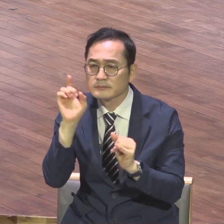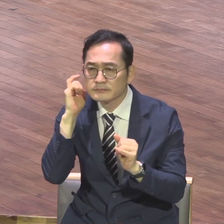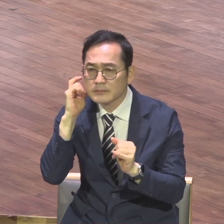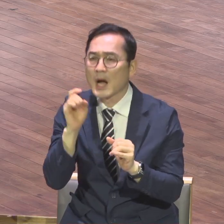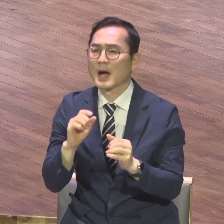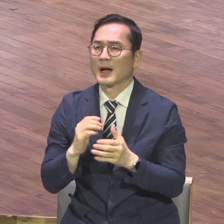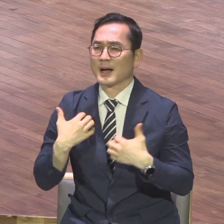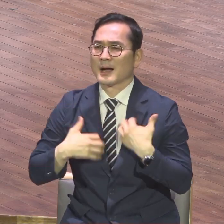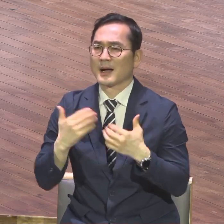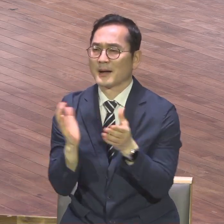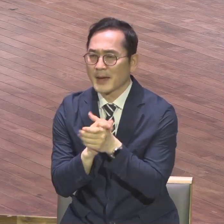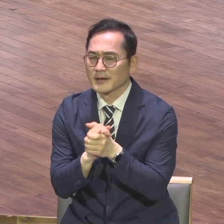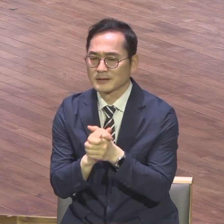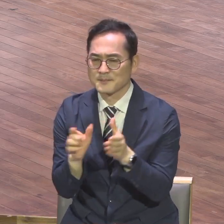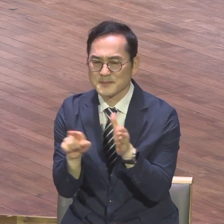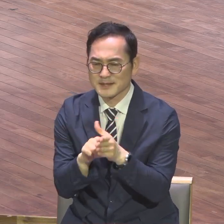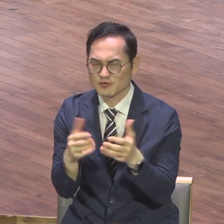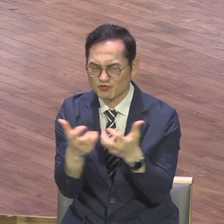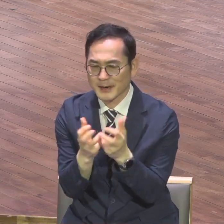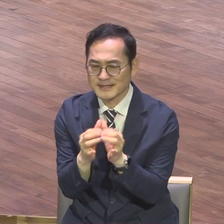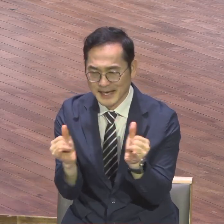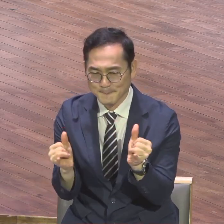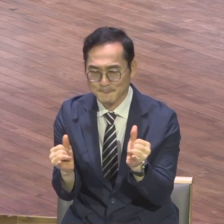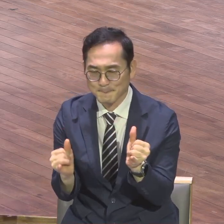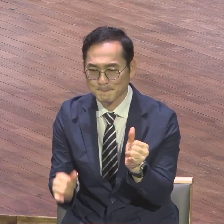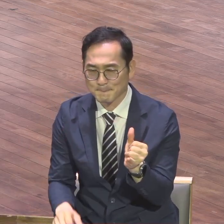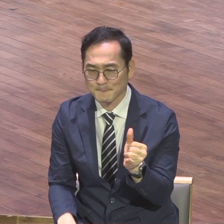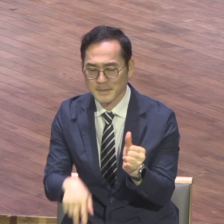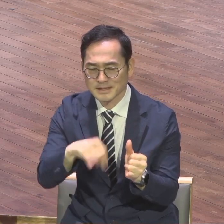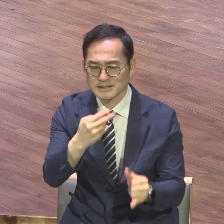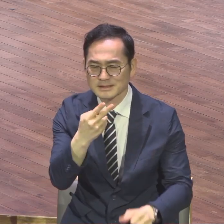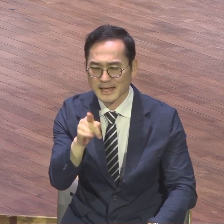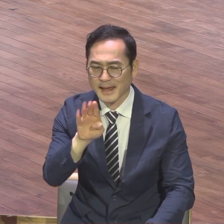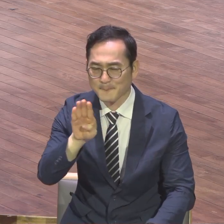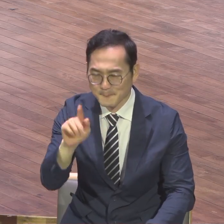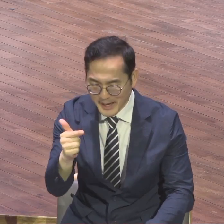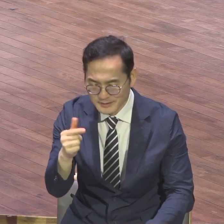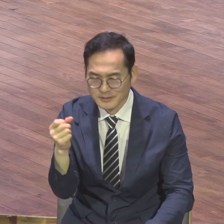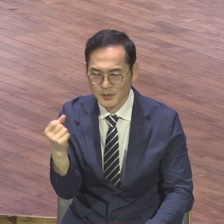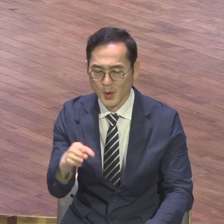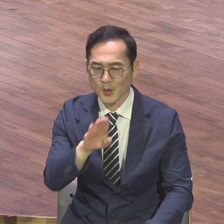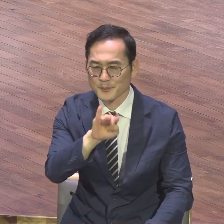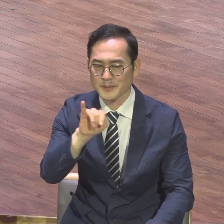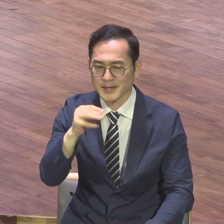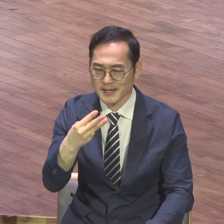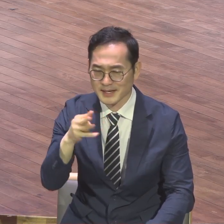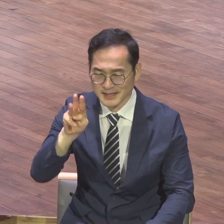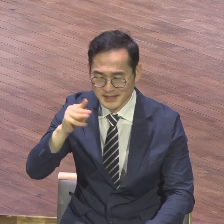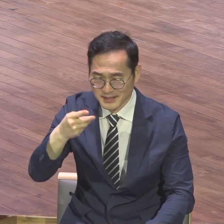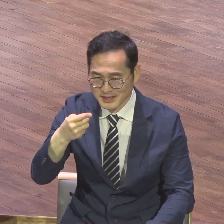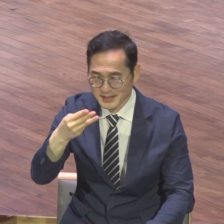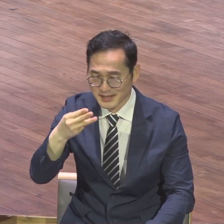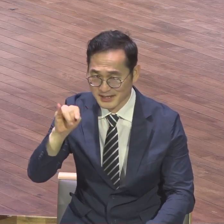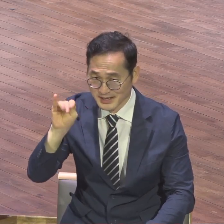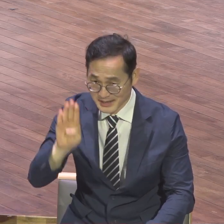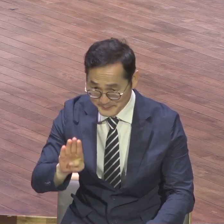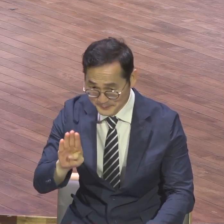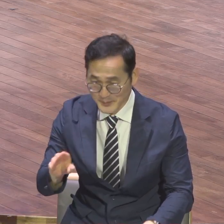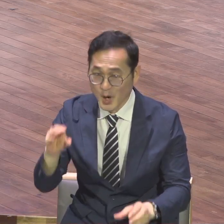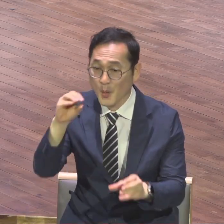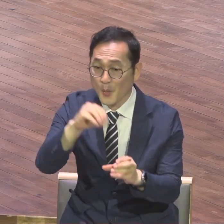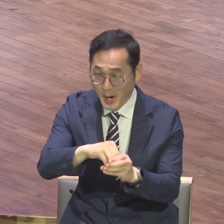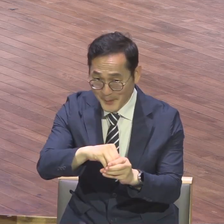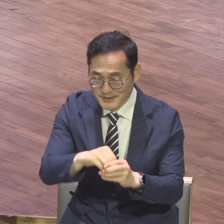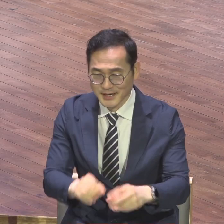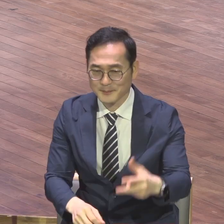기뻐하여 믿음과 성령이 충만한 사람 스데반과 또 빌립과 브로고로와 니가노로와 디몬과 바메나와 유대교에